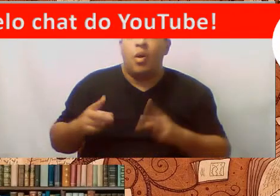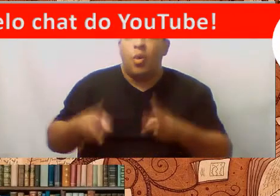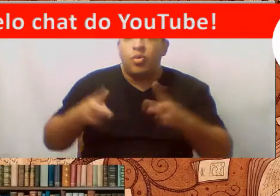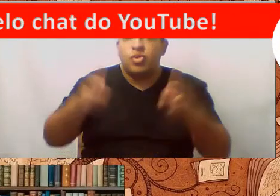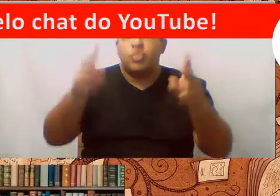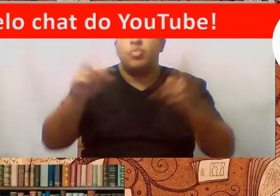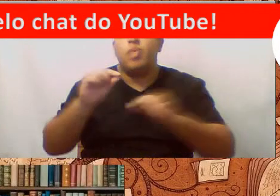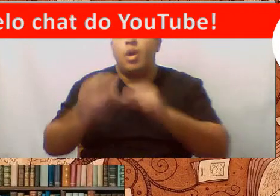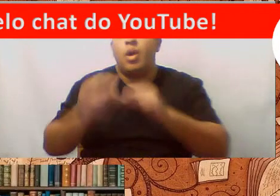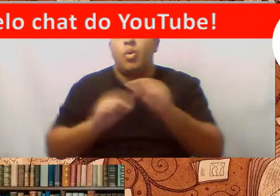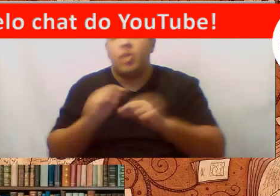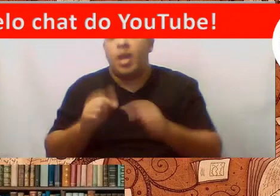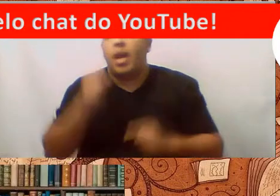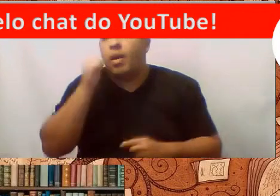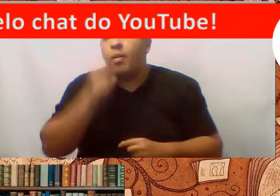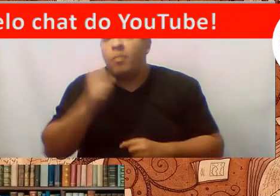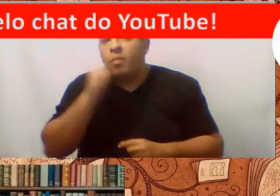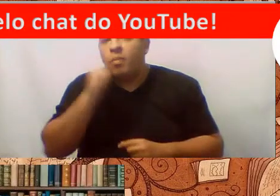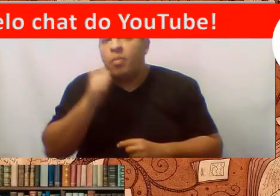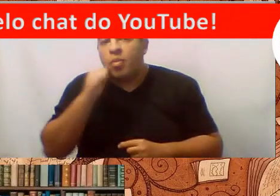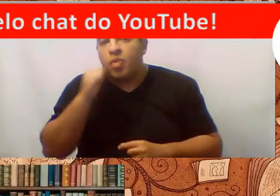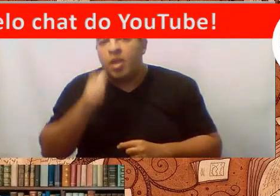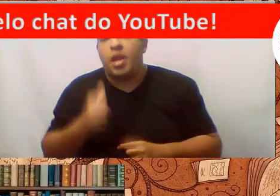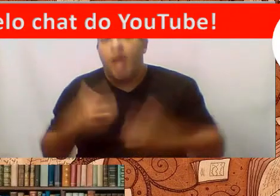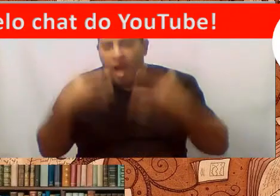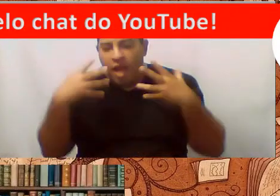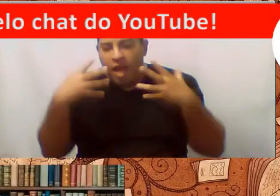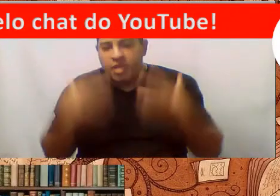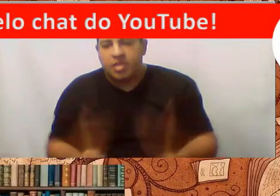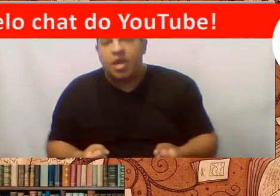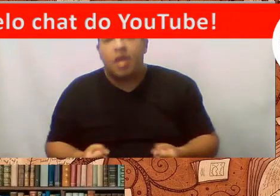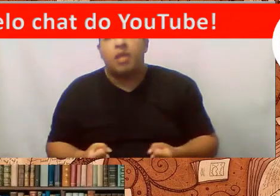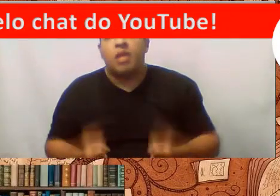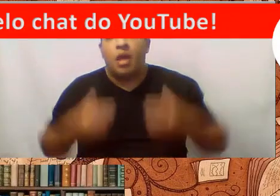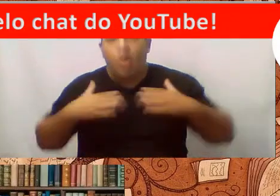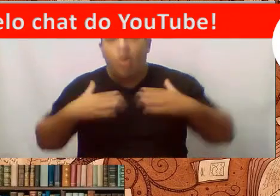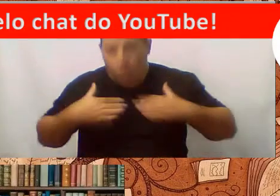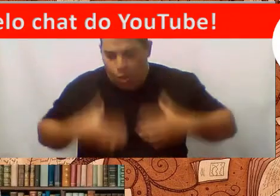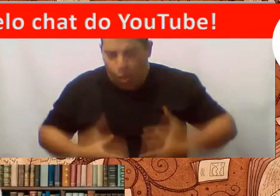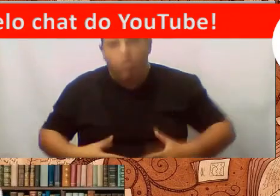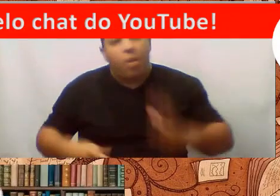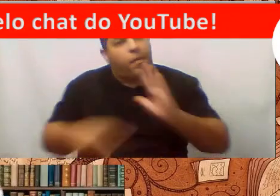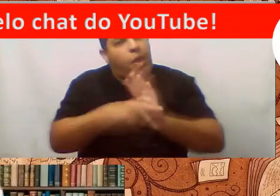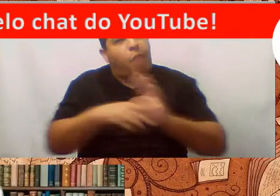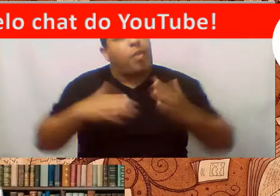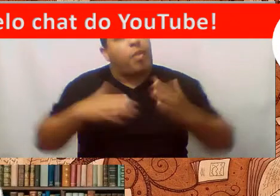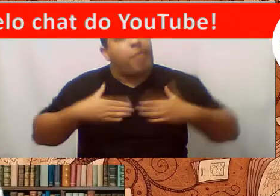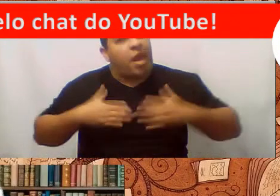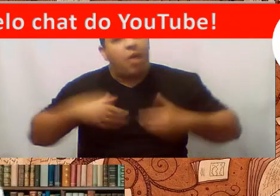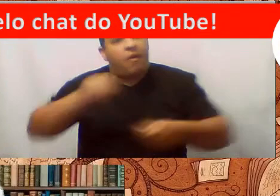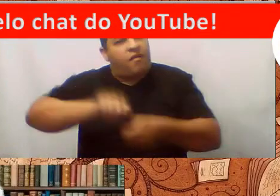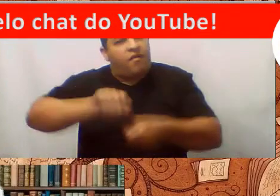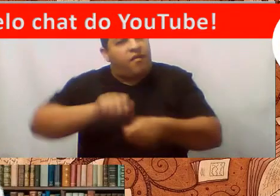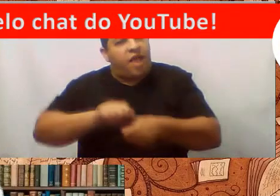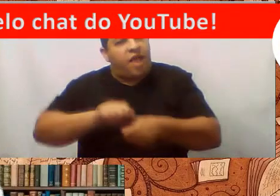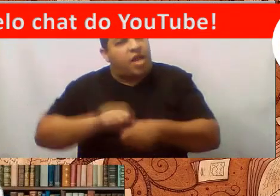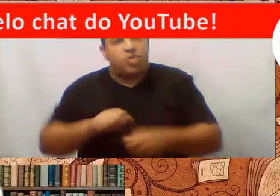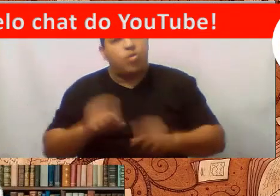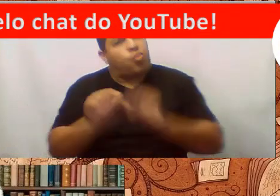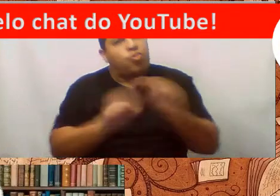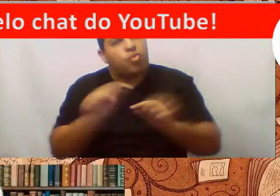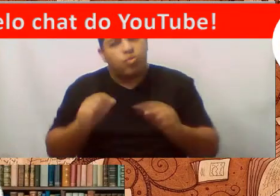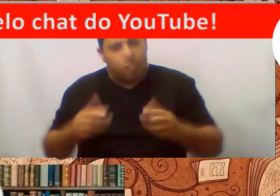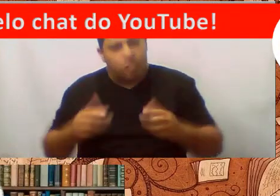estão afirmando em alto e bom som: esse corpo é meu e eu faço dele o que eu quiser, né? Então, diante